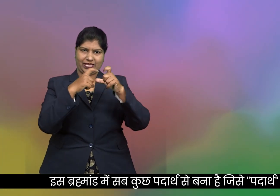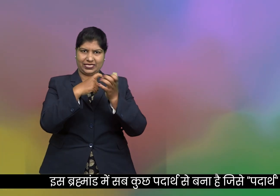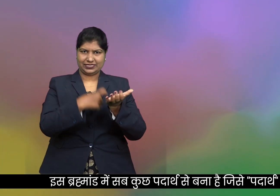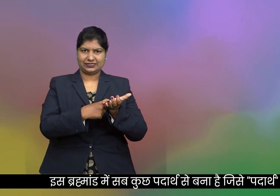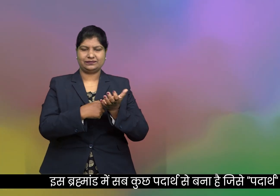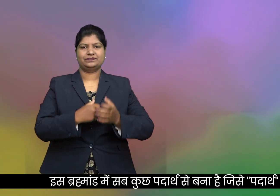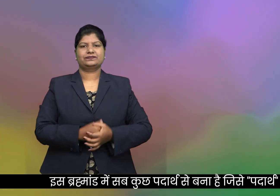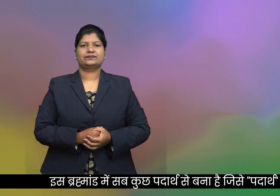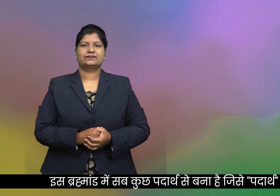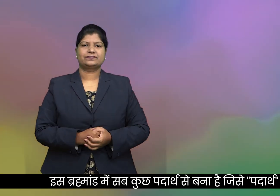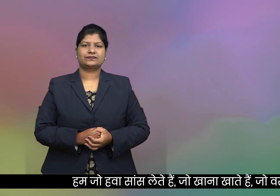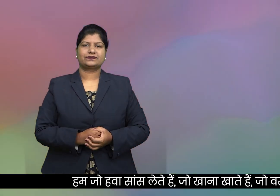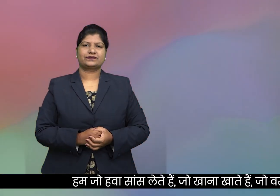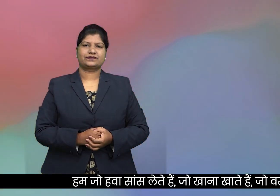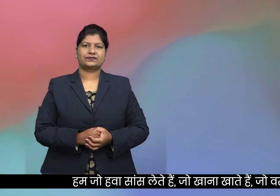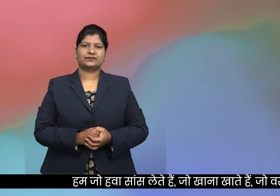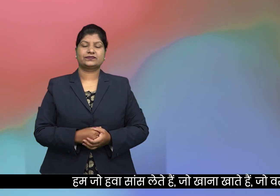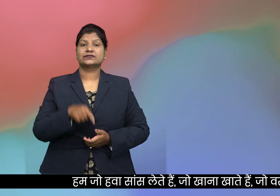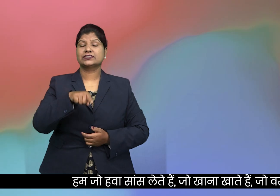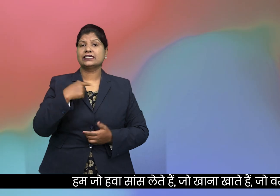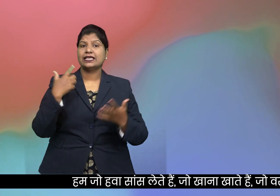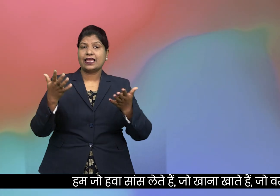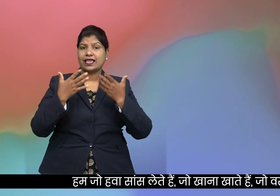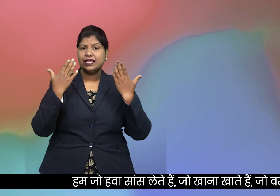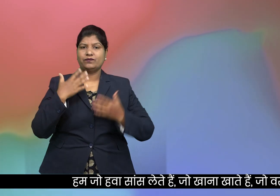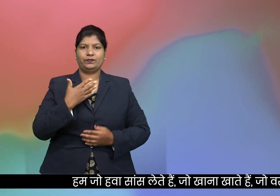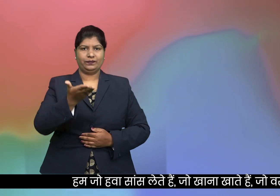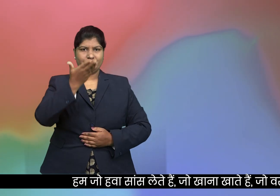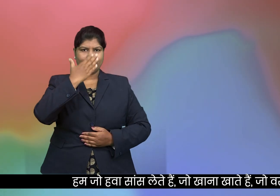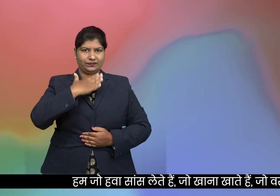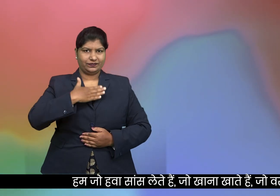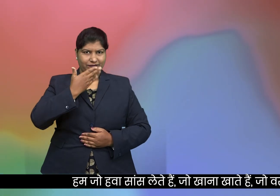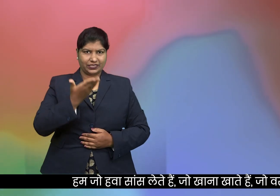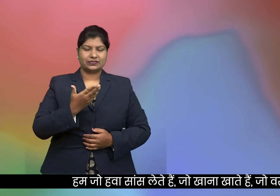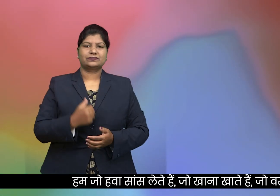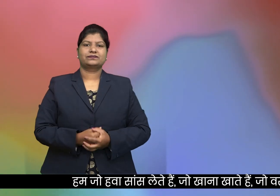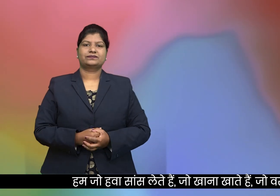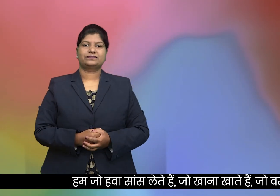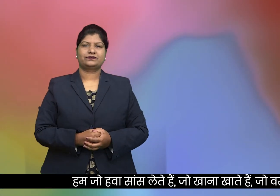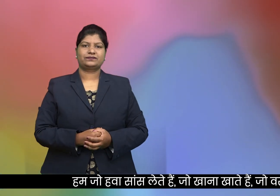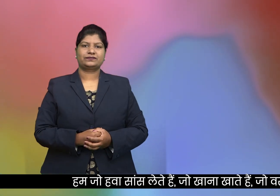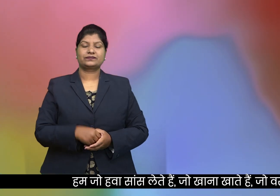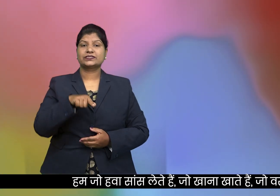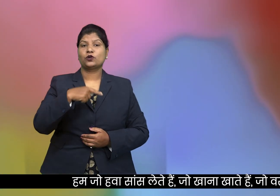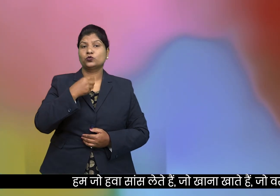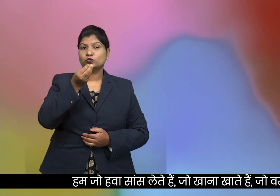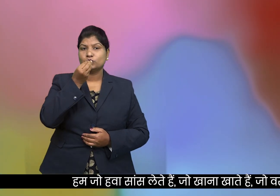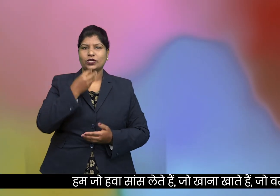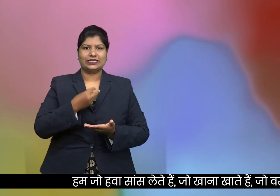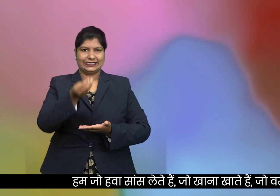नाम दिया गया है। हम जो हवा सांस लेते हैं, जो खाना खाते हैं, जो वस्तुएं